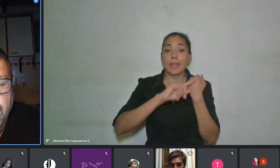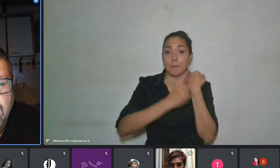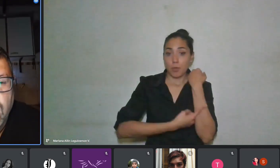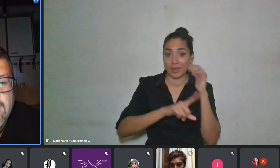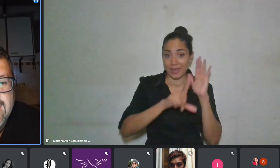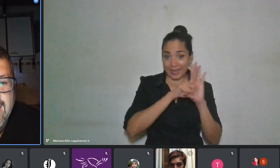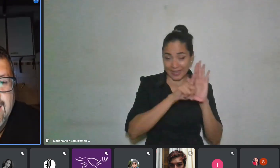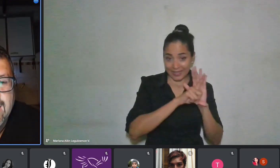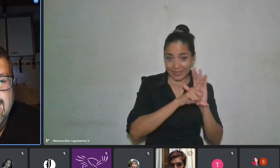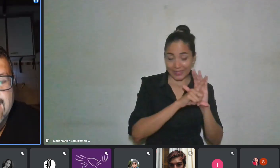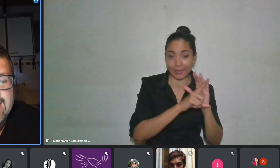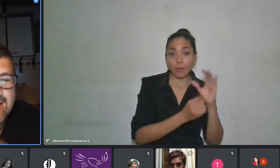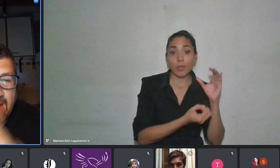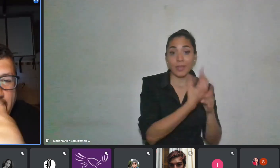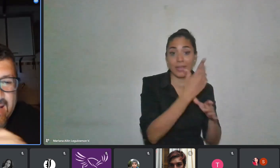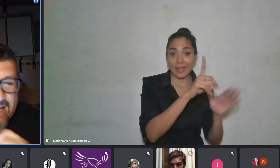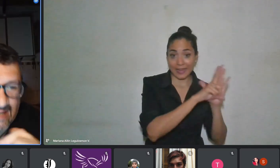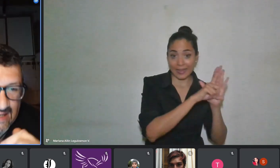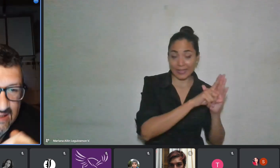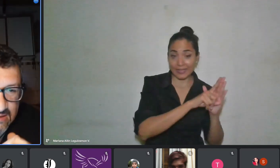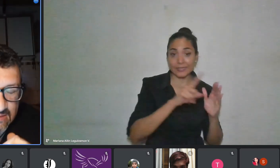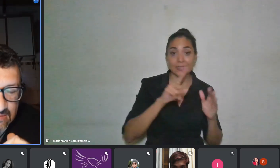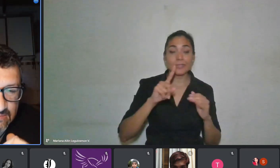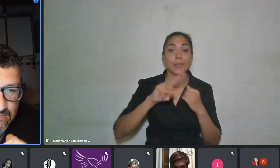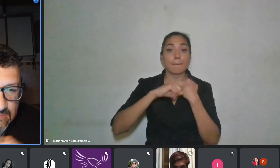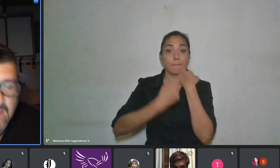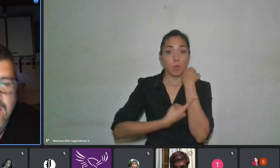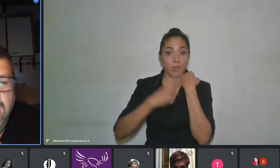un poder judicial, que es el que aplica las leyes.